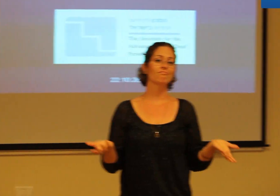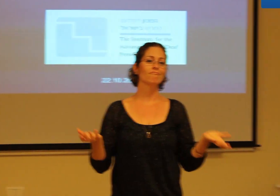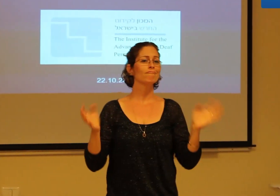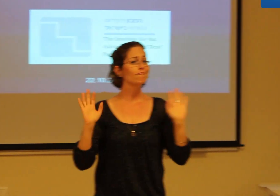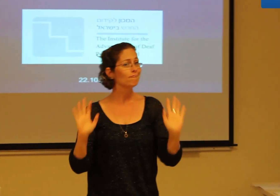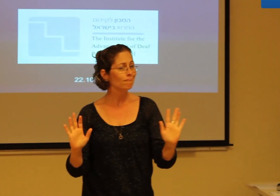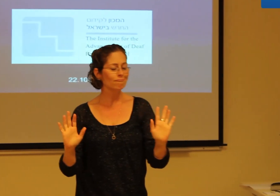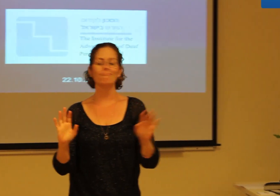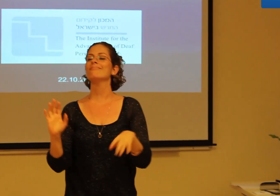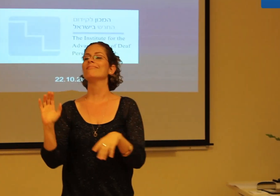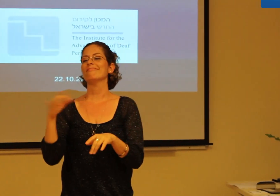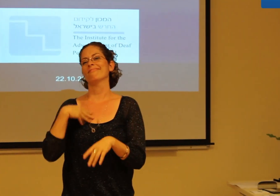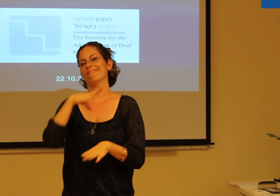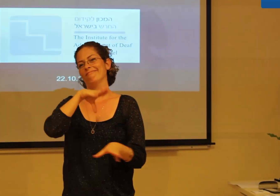החיים. ככה אנחנו מרגישים.